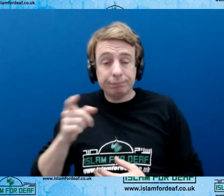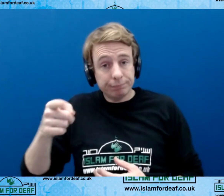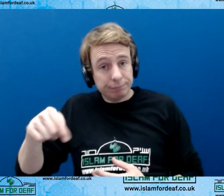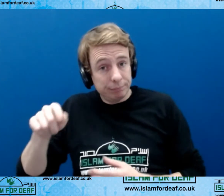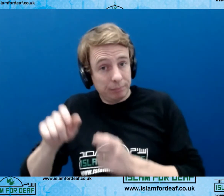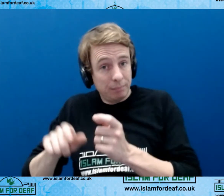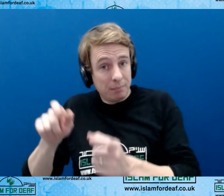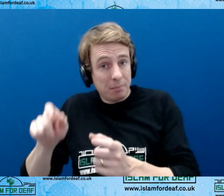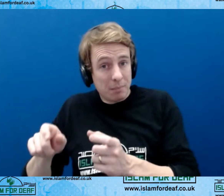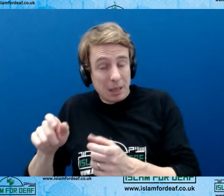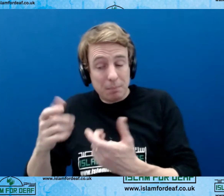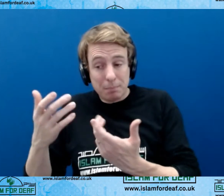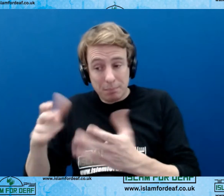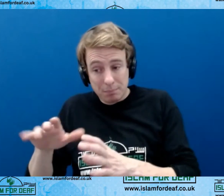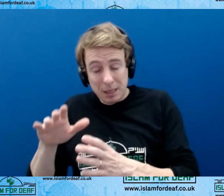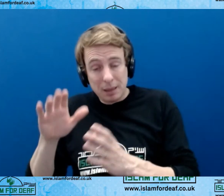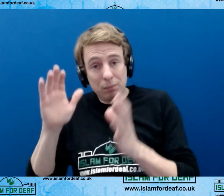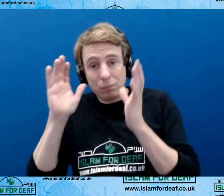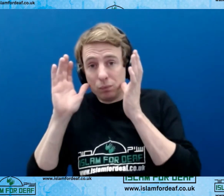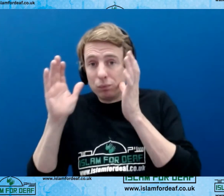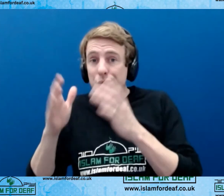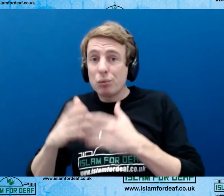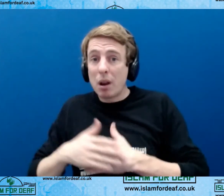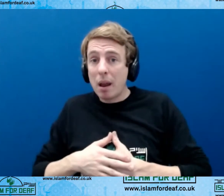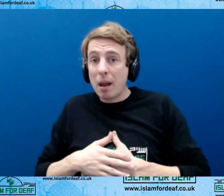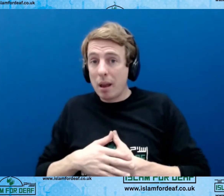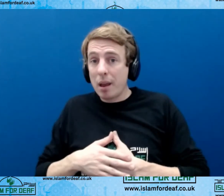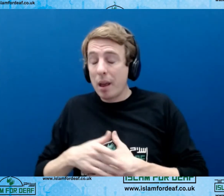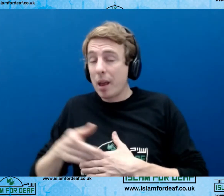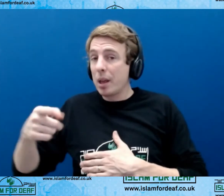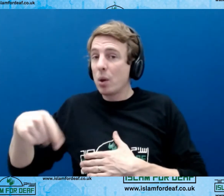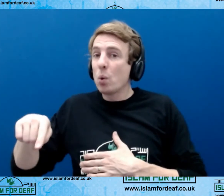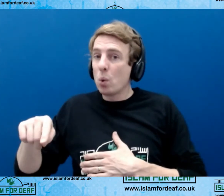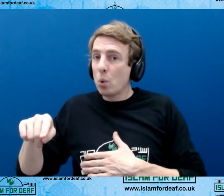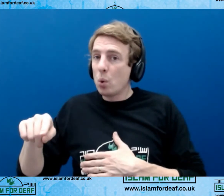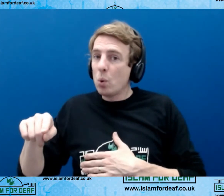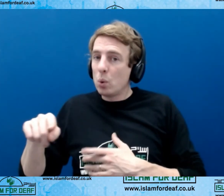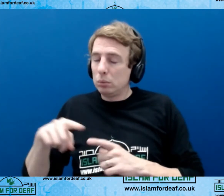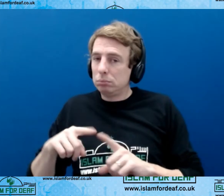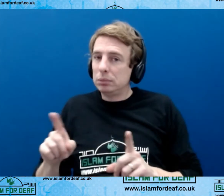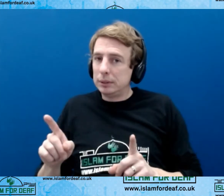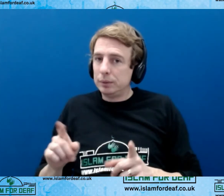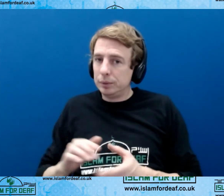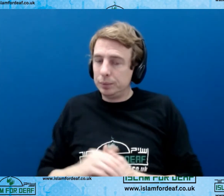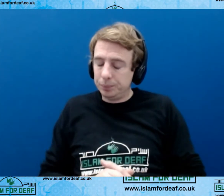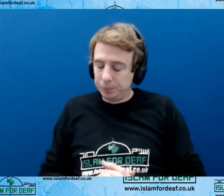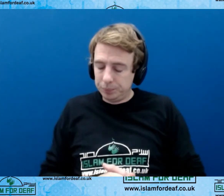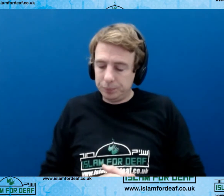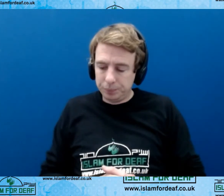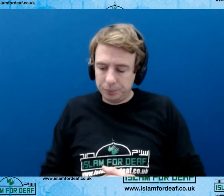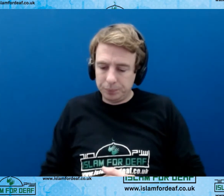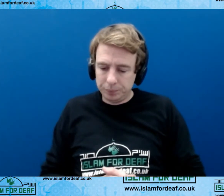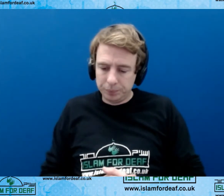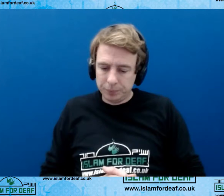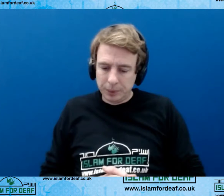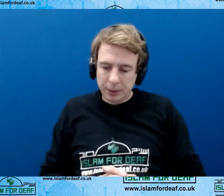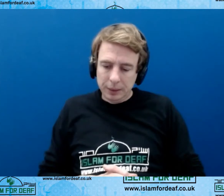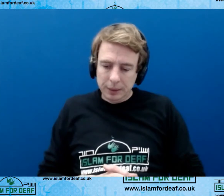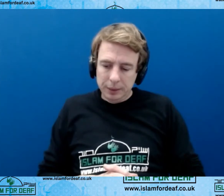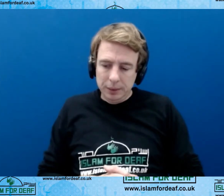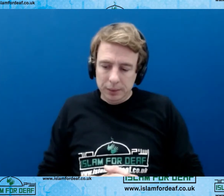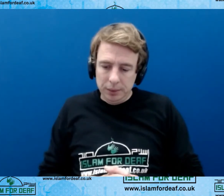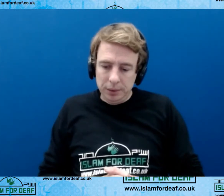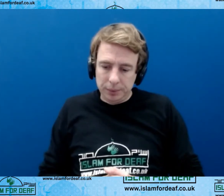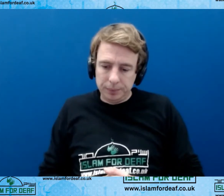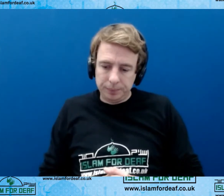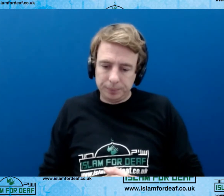الذين يتساهلون في أداء الصلوات ولا يؤدونها في الوقت المحدد. Those who delay